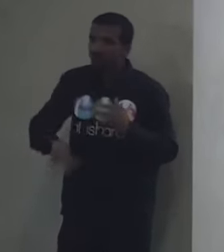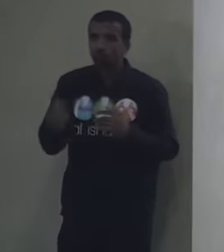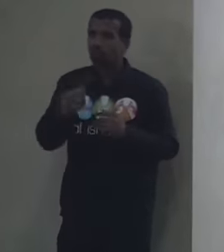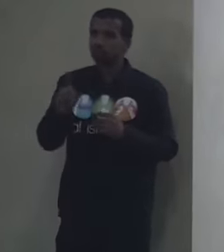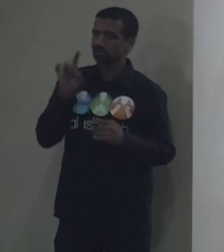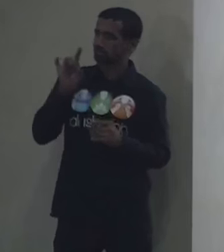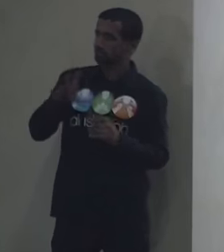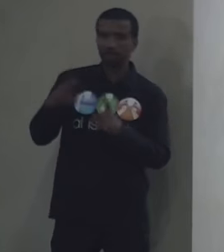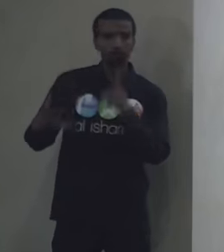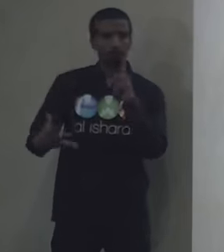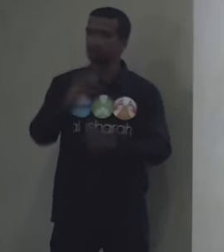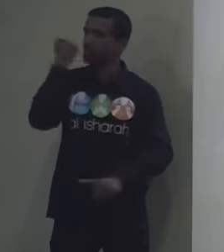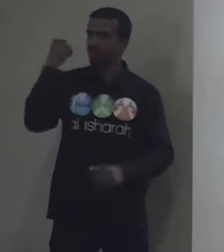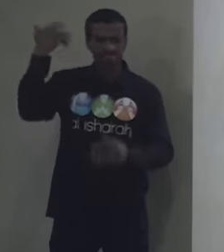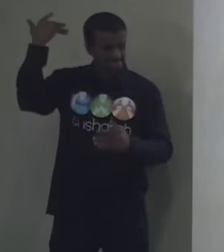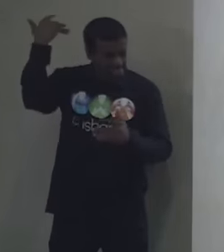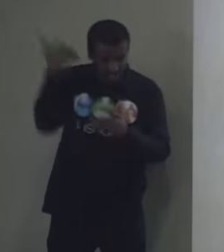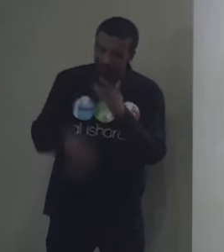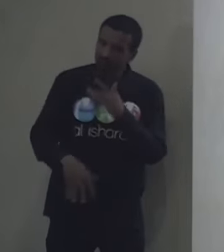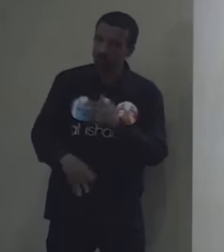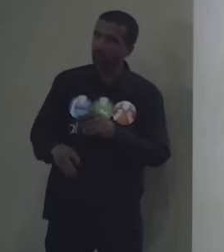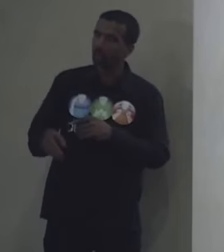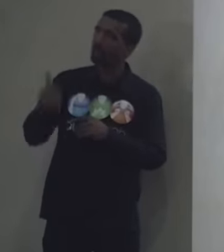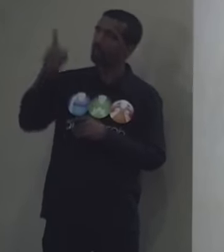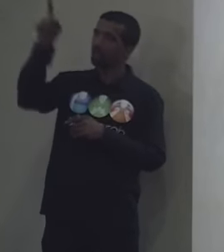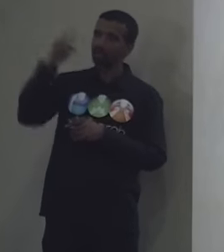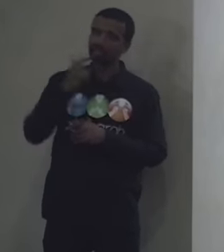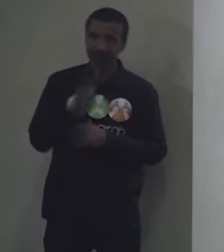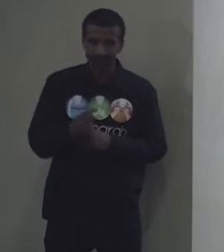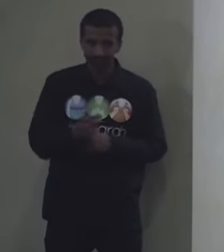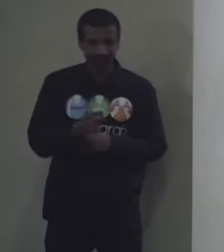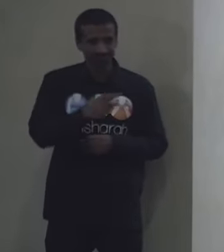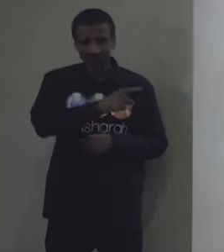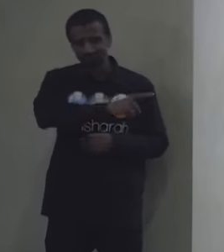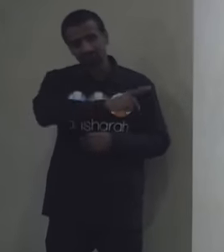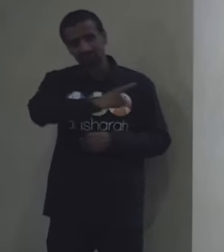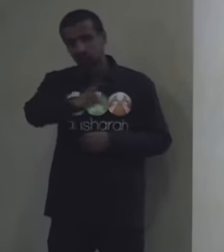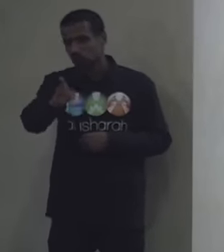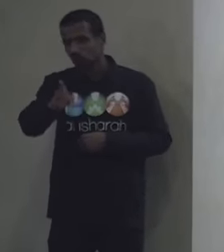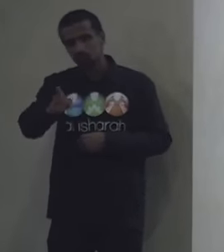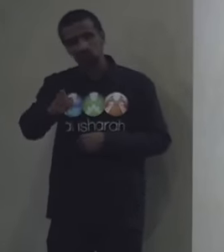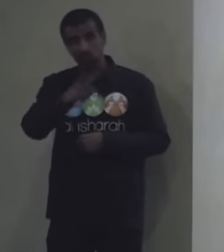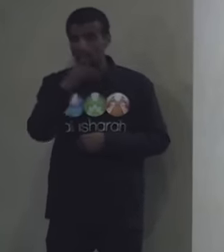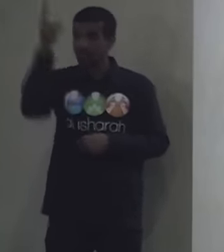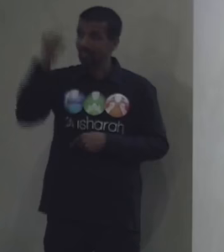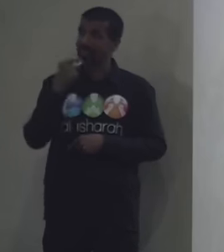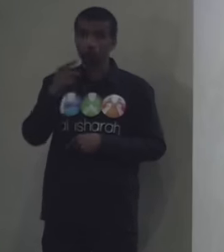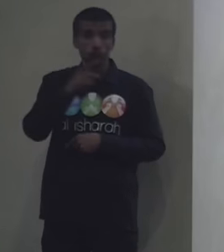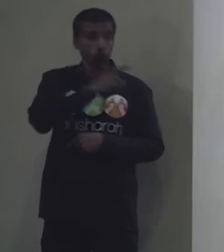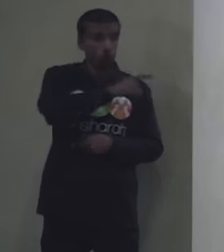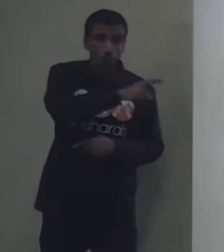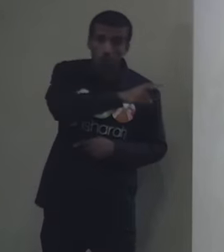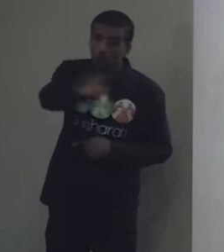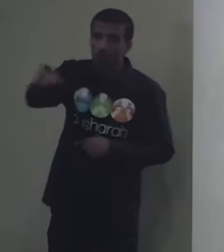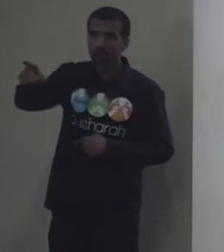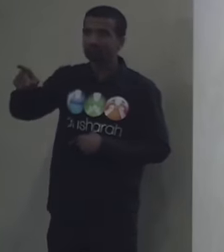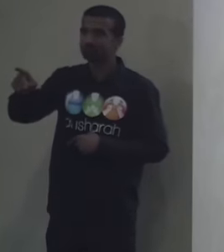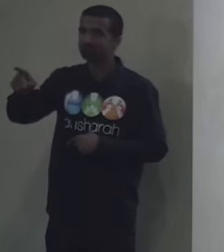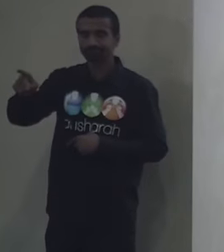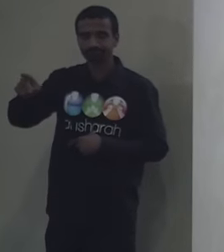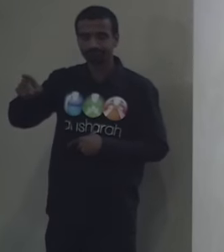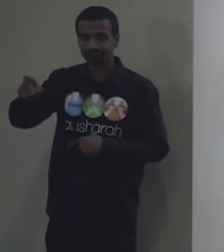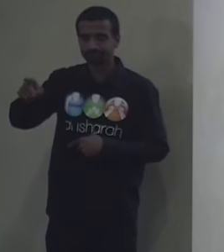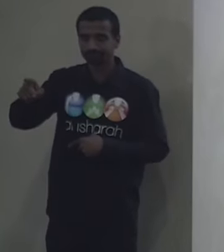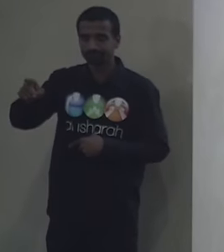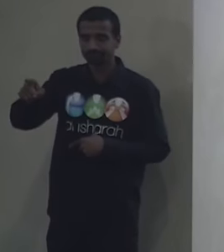And then he describes what kind of ilm should you have had. Ilm al-yaqeen. He says, لو تعلمون علم اليقين.